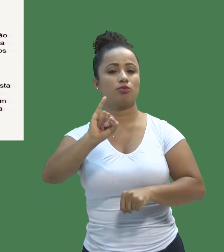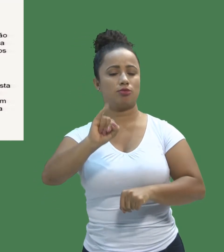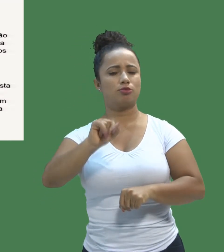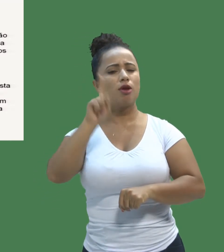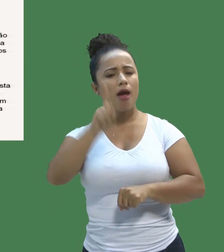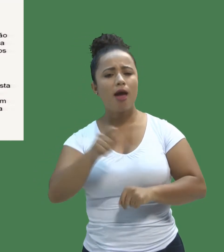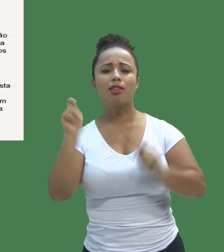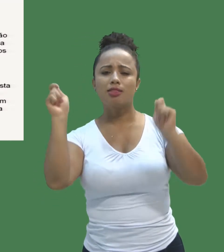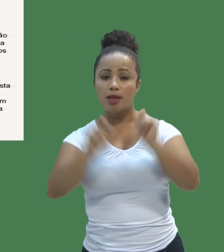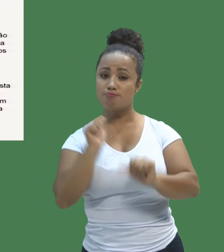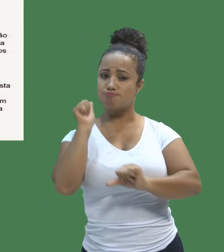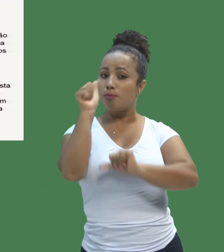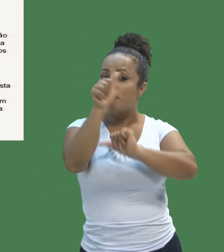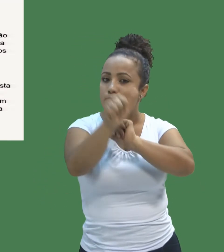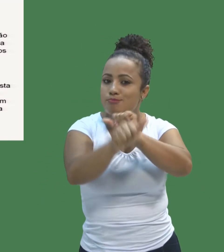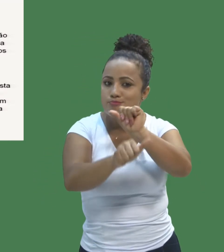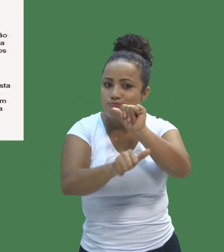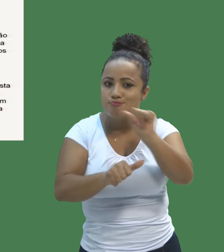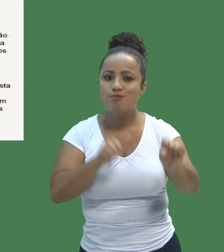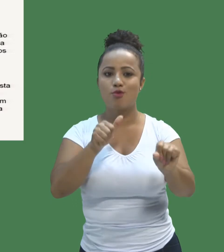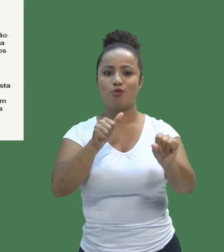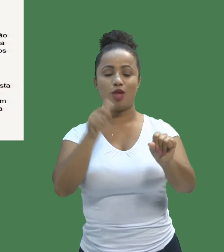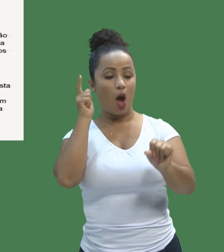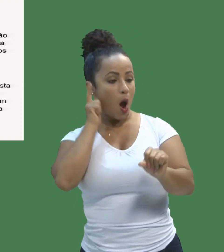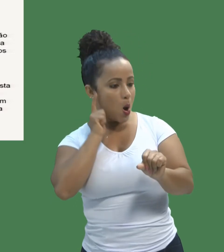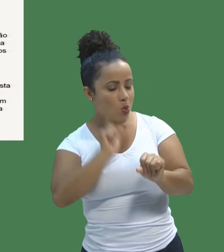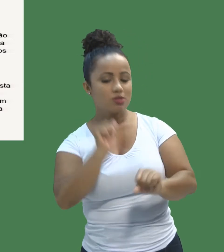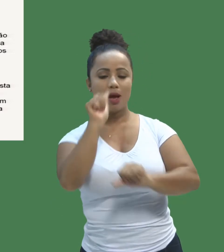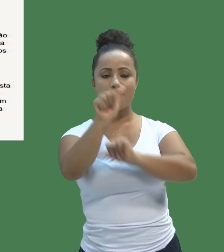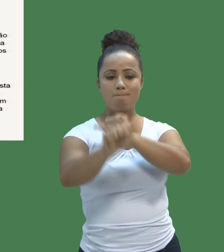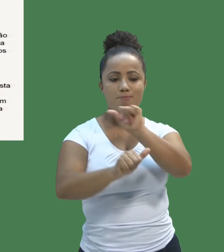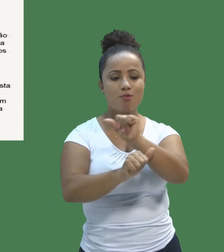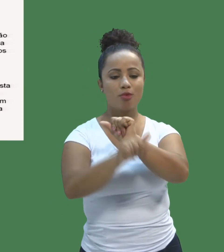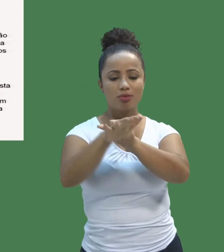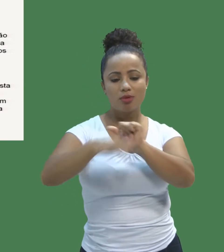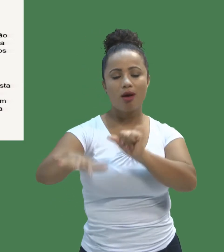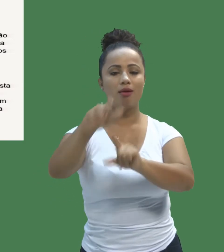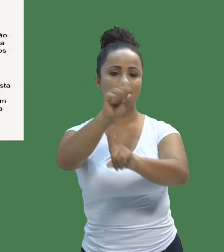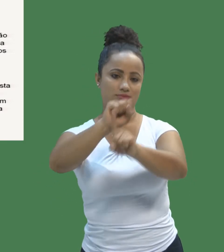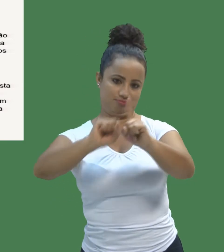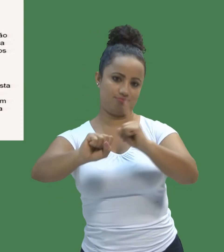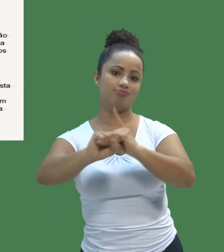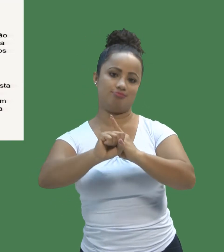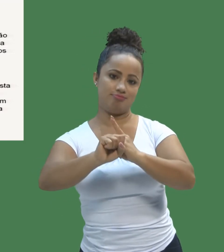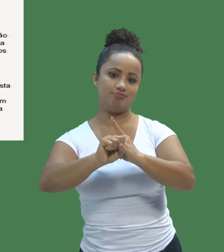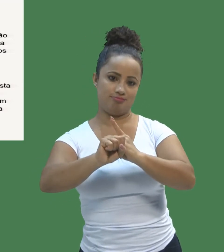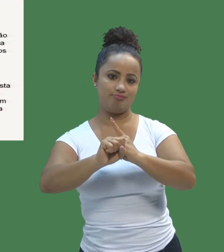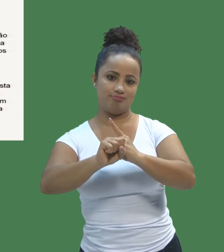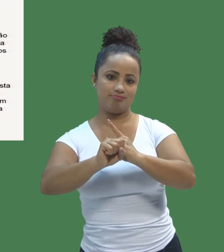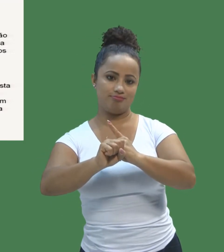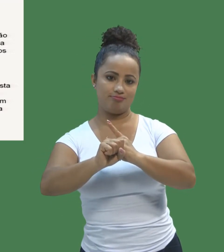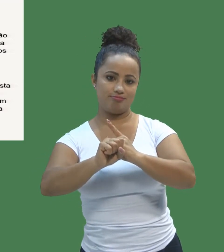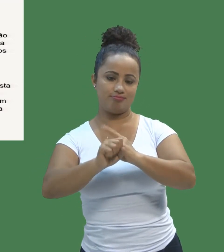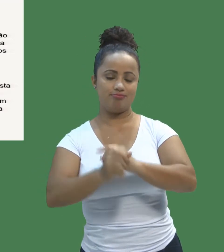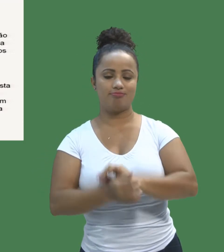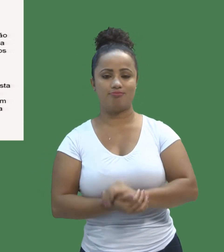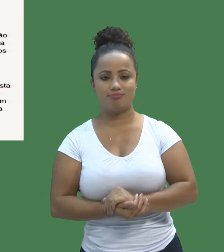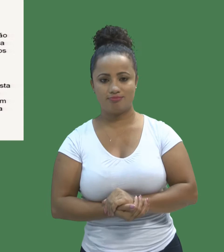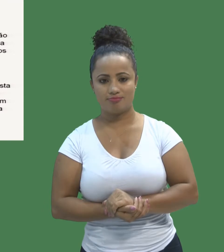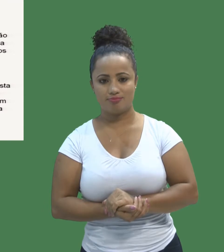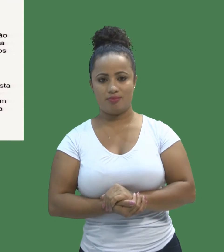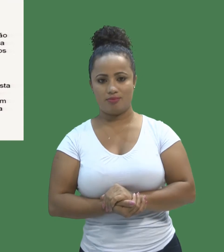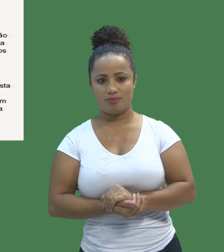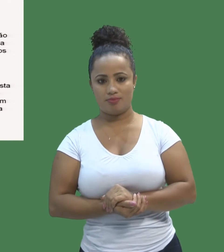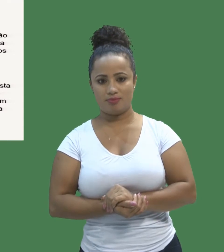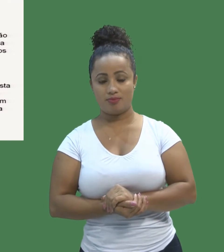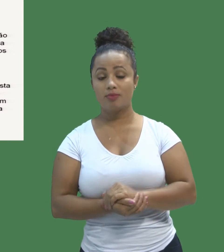possa chegar à transformação das estruturas sociais. A força de